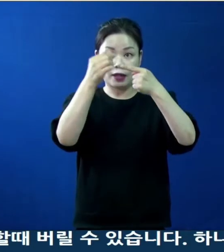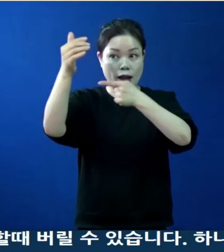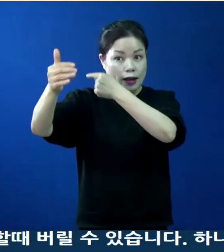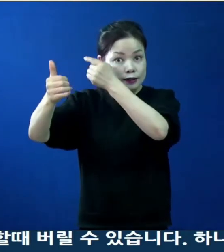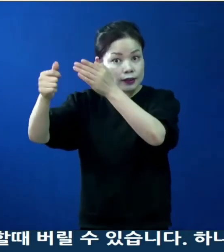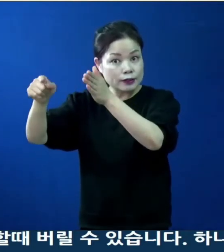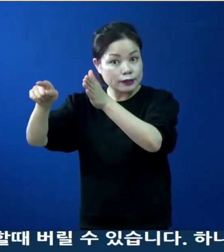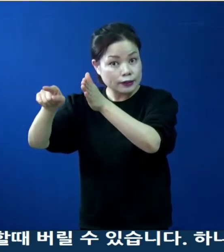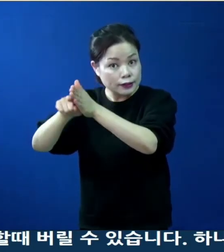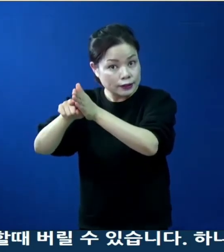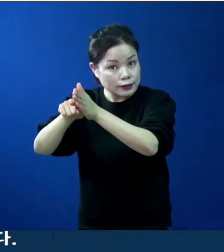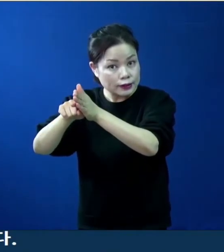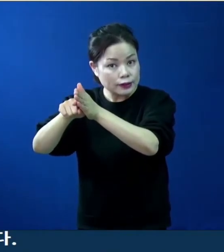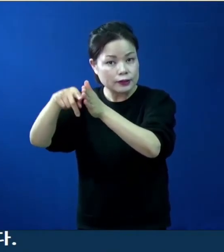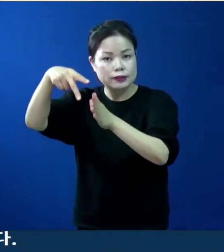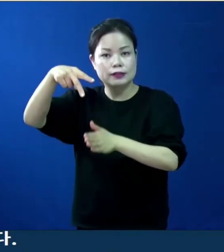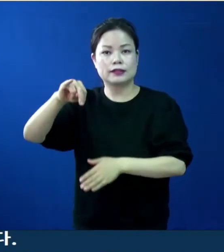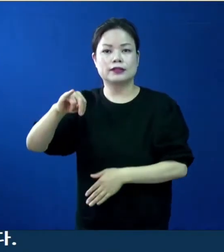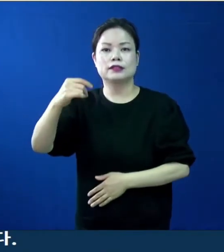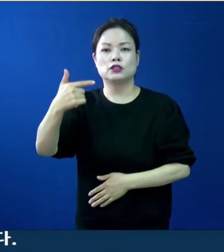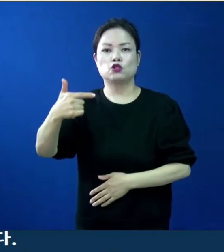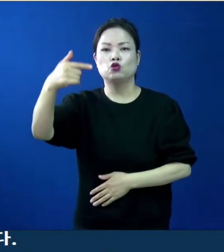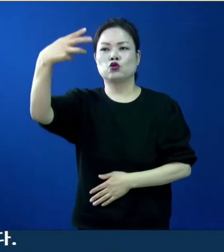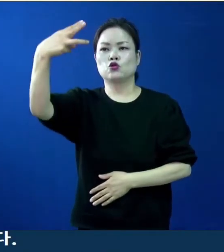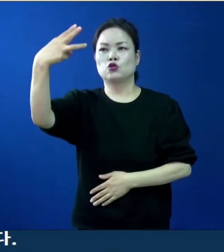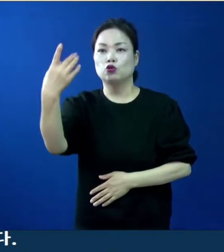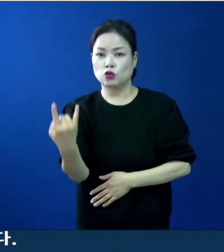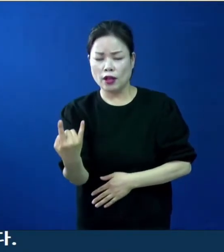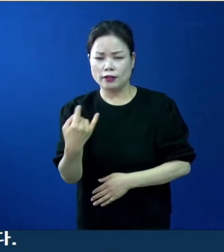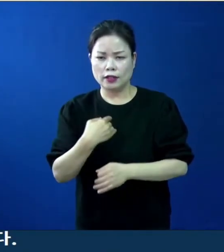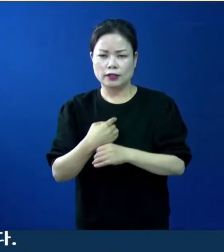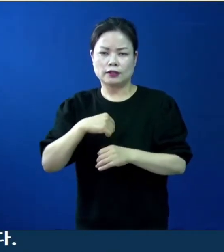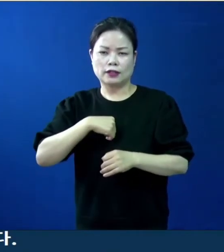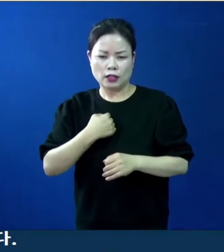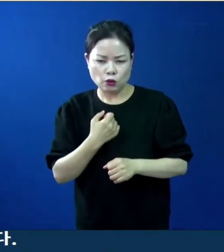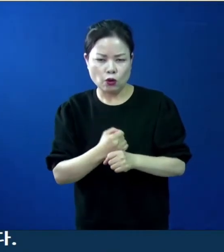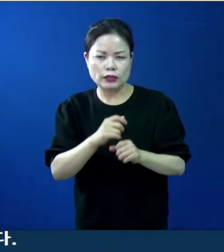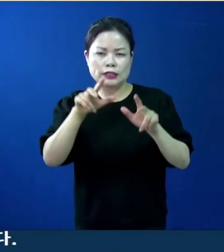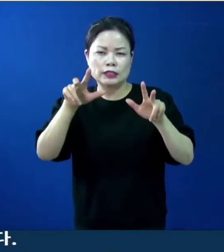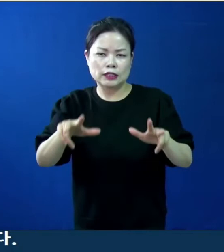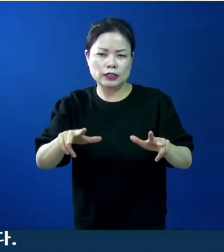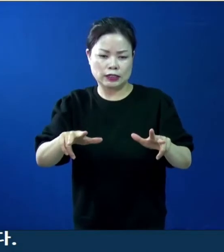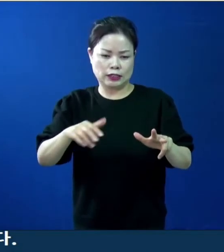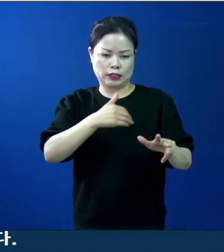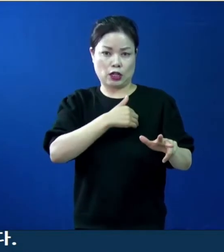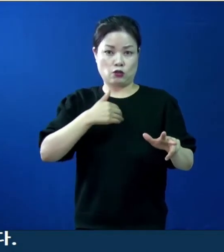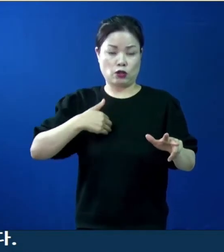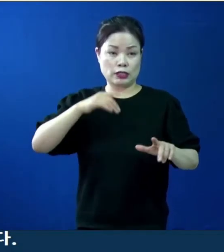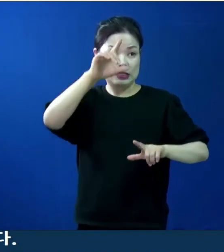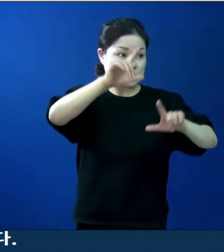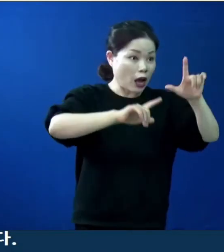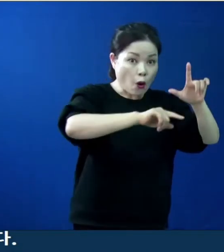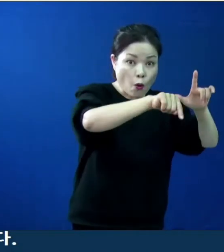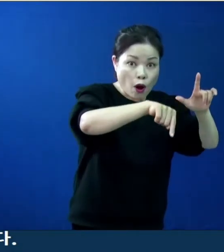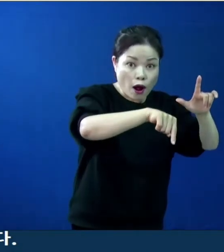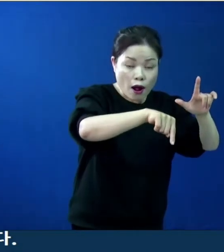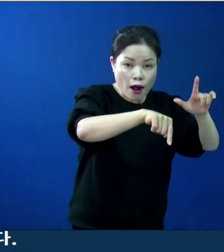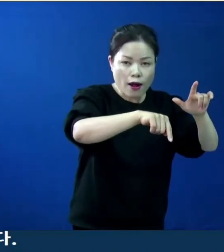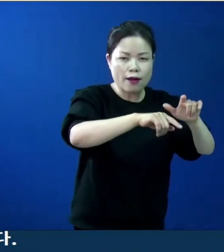하나님 정말 신뢰한다면 우리가 자족하고 지금 우리에 있는 이 상황과 환경에